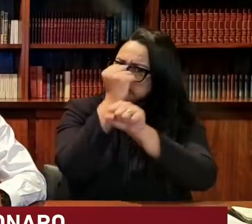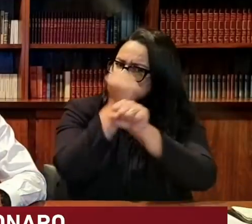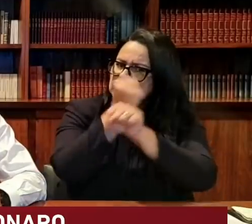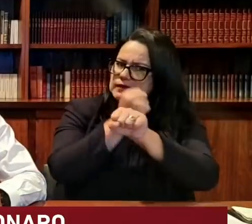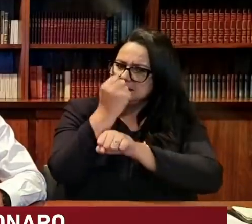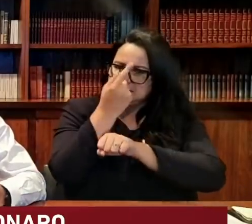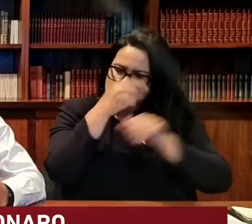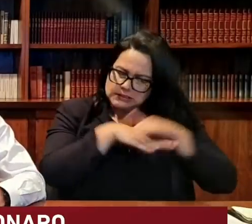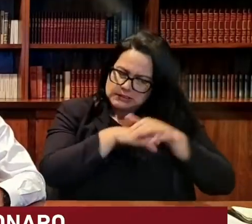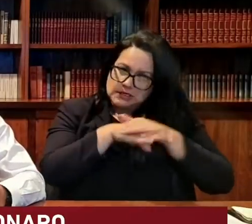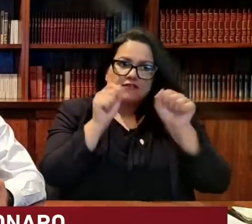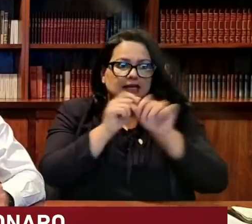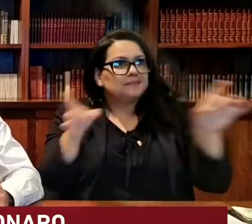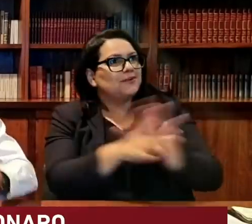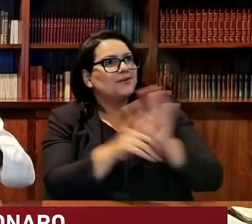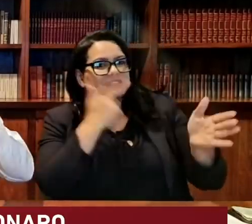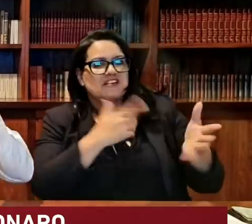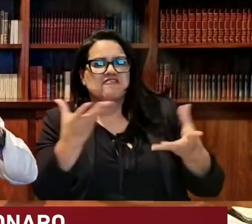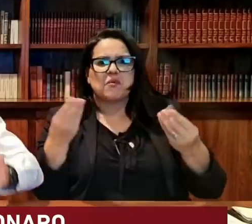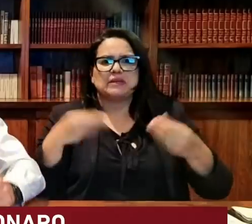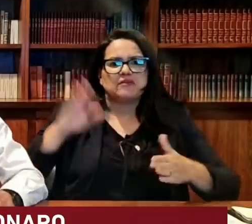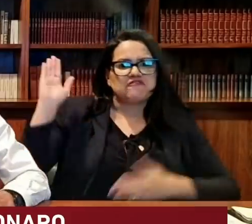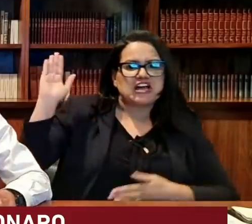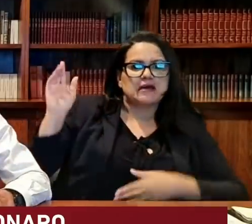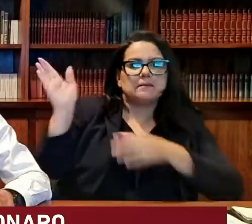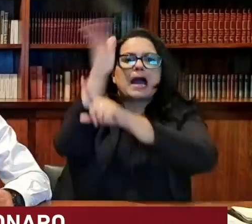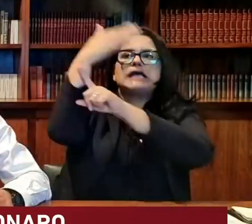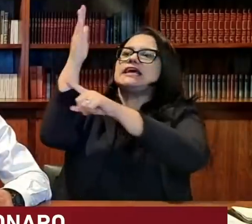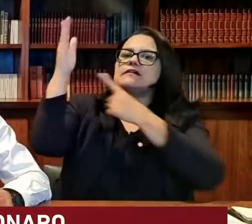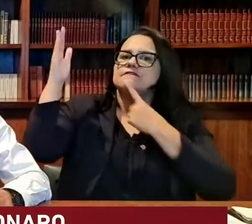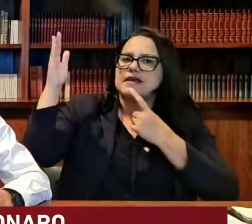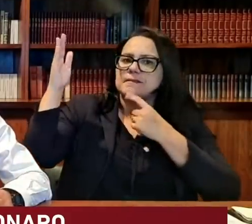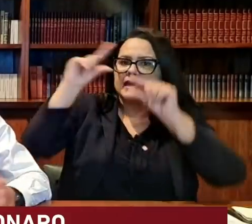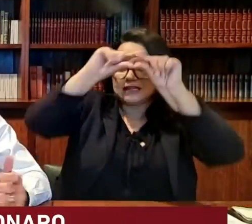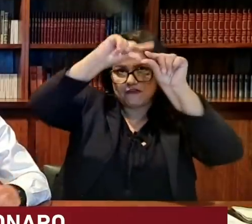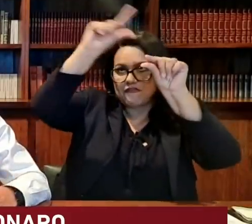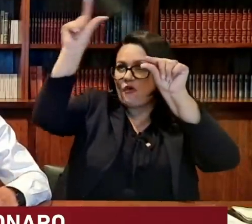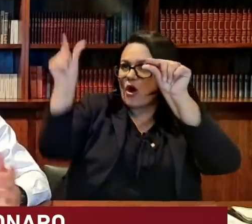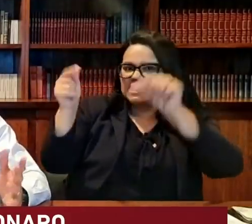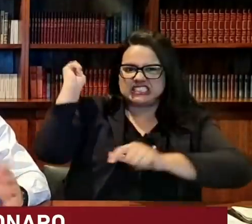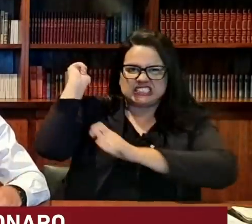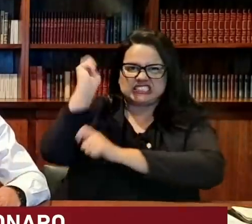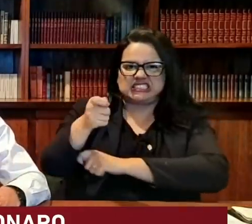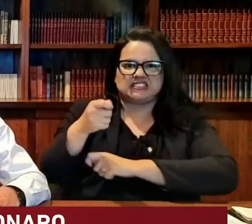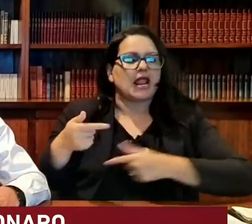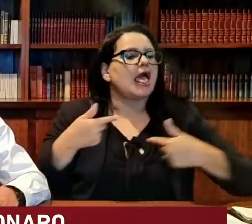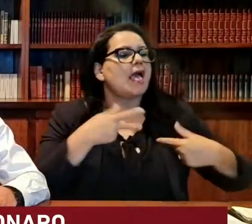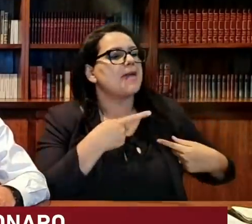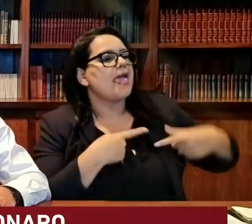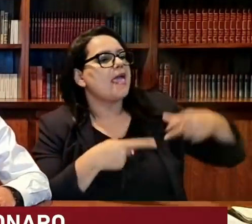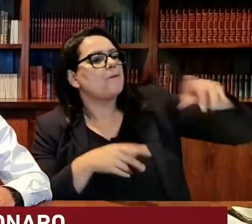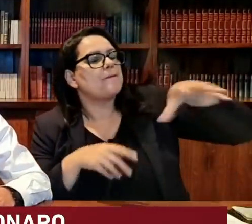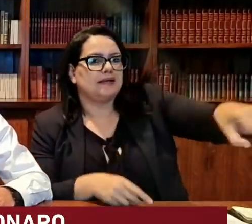né? E vai lá um bando de marginal com a bandeira vermelha, uma foice, e esse aqui agora é meu. Triste,